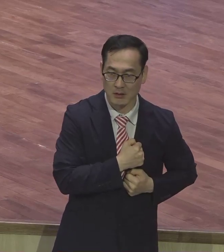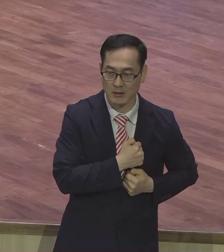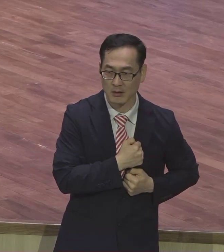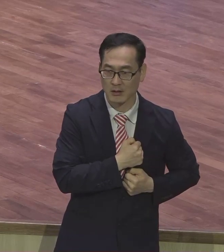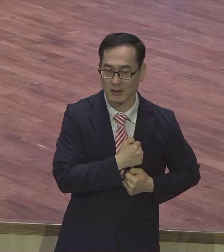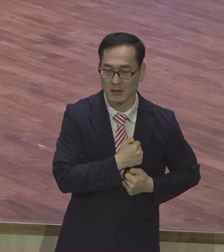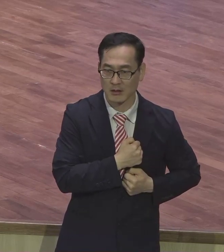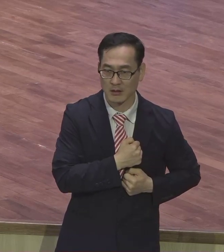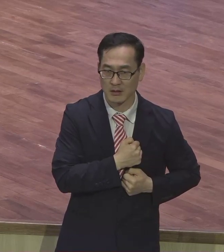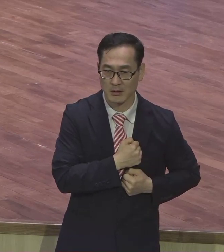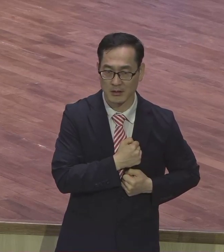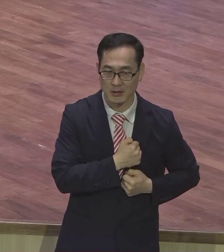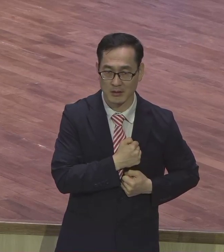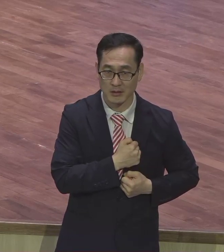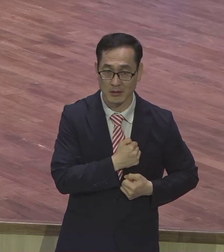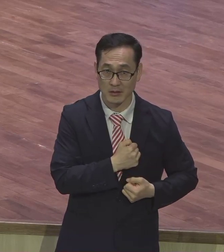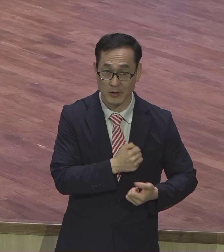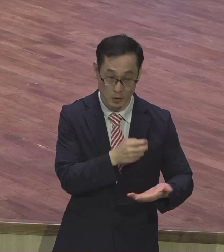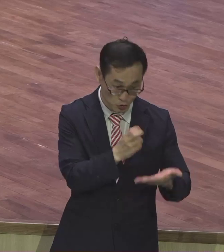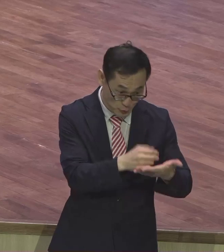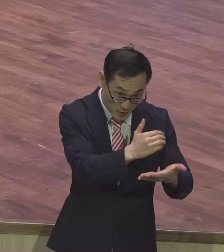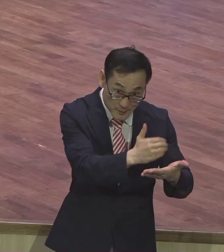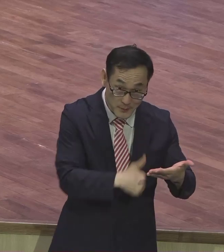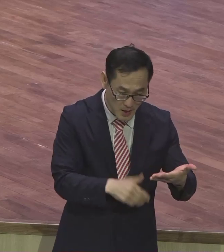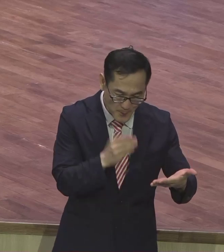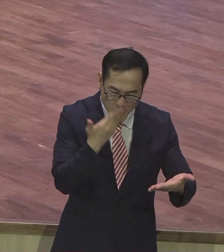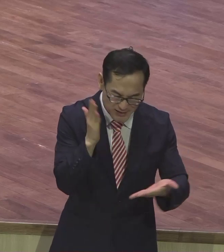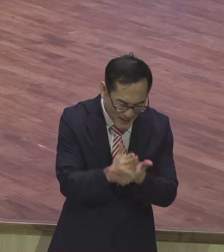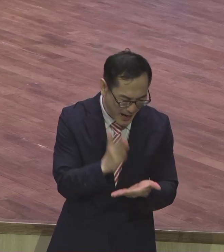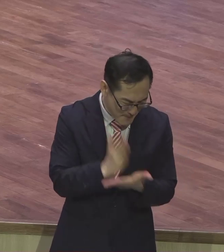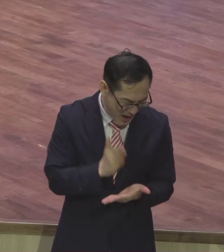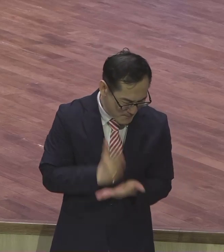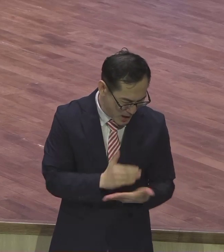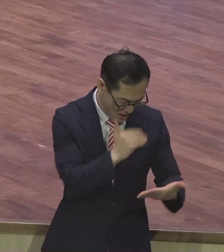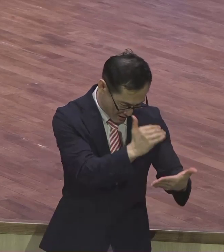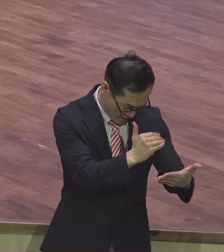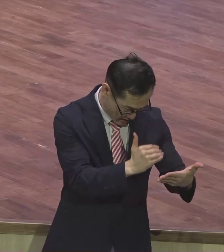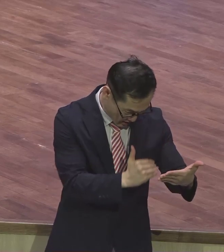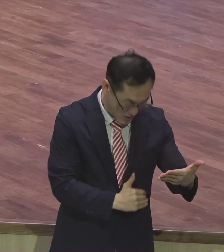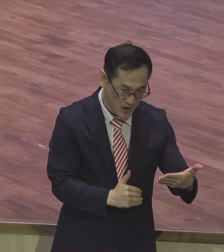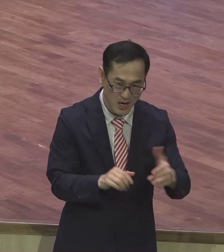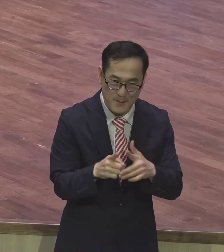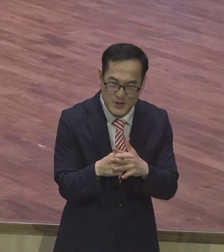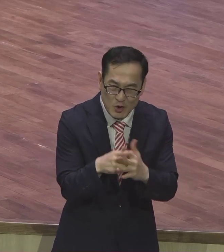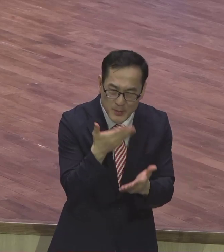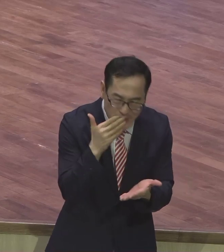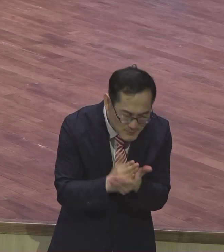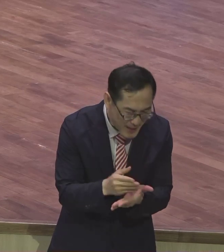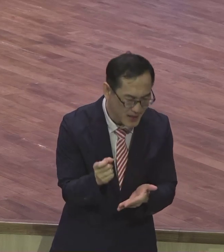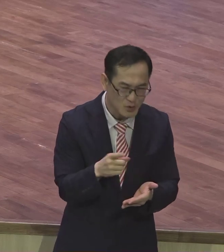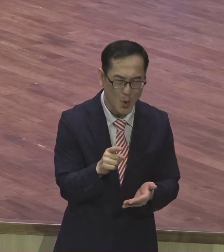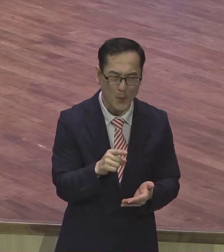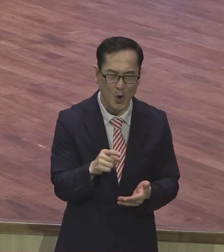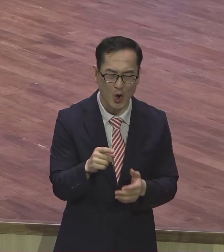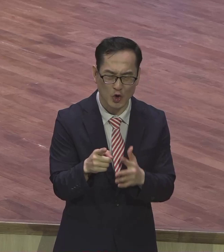율법 속에 있는 거 보면요 못먹을 게 매우 많아요 비닐 없는 거 먹지마 미꾸라지 먹으면 안 돼요 뭐 추워딱 이런 거 먹으면 안 돼요